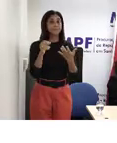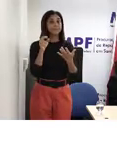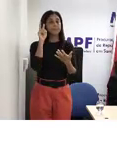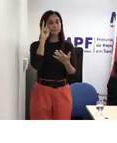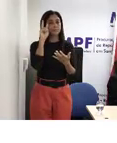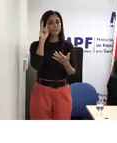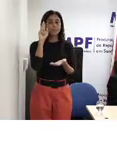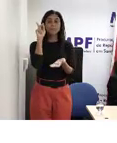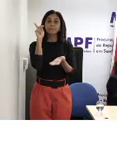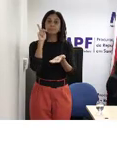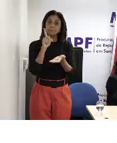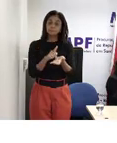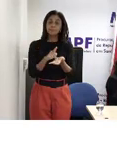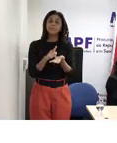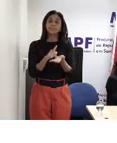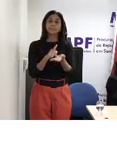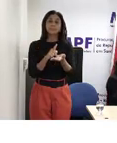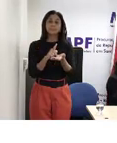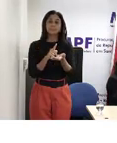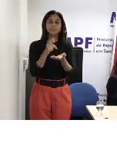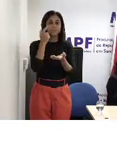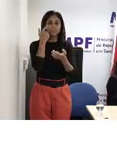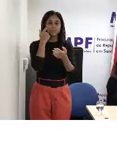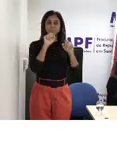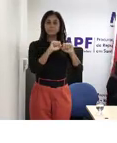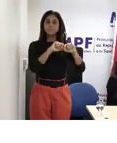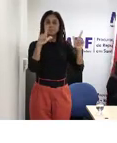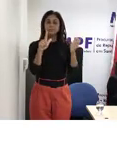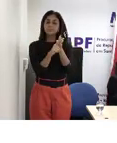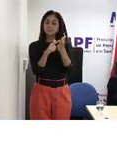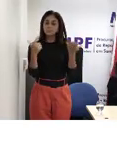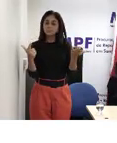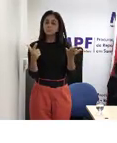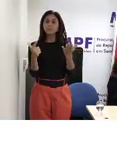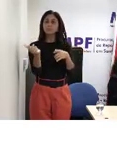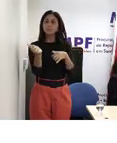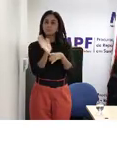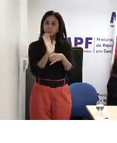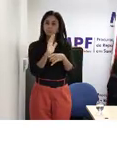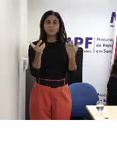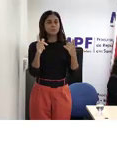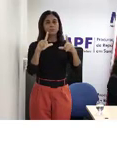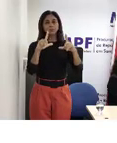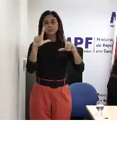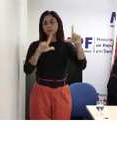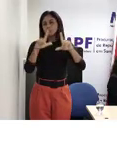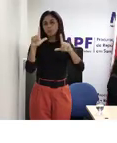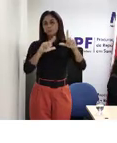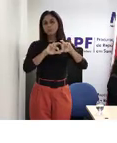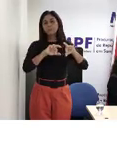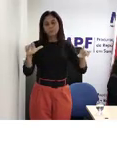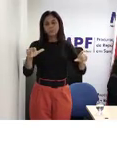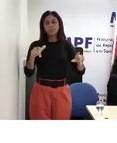tá exposto em notícias e jornais aqui inclusive já foi até sentenciado como é os modos operantes dele só